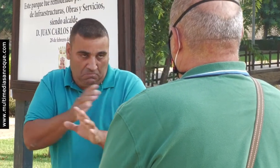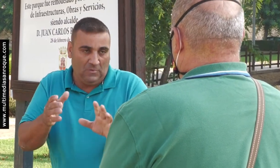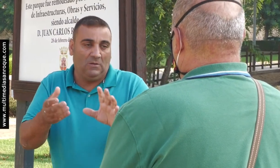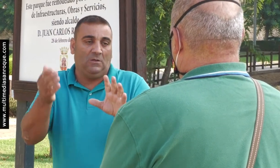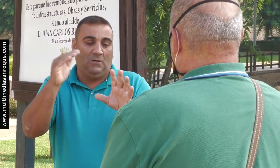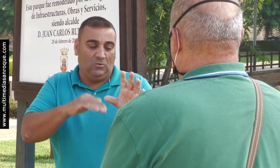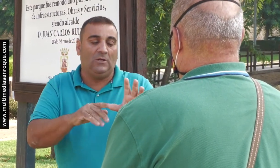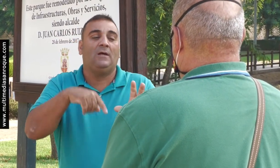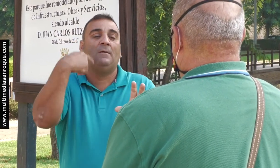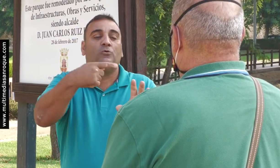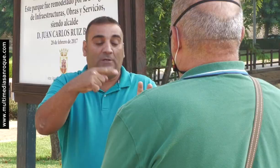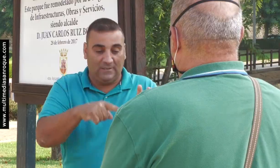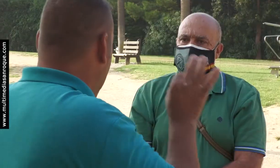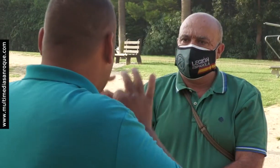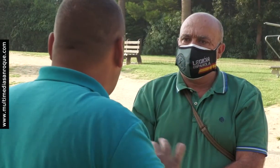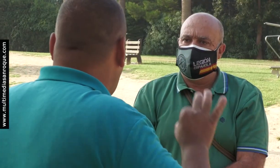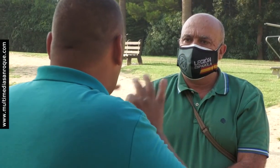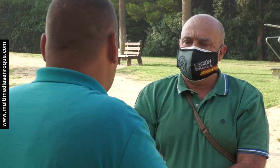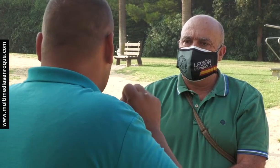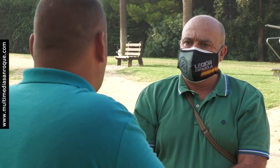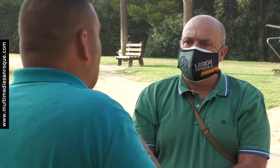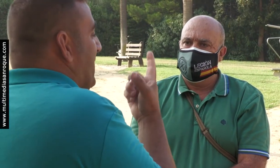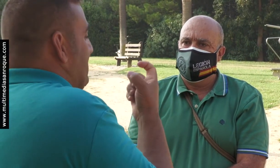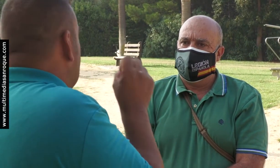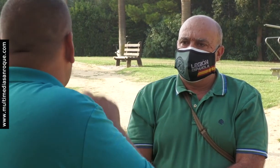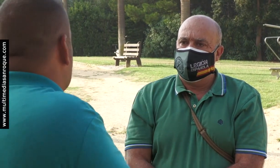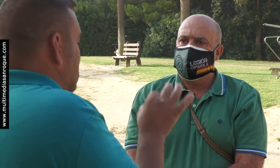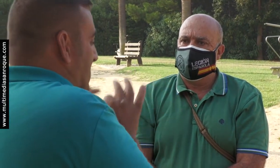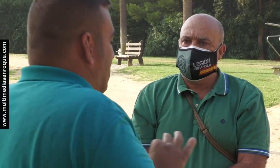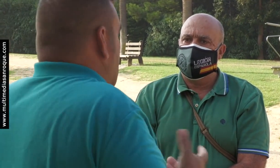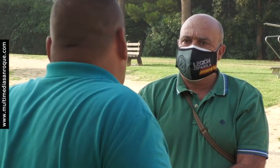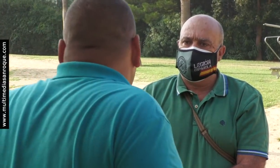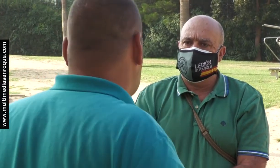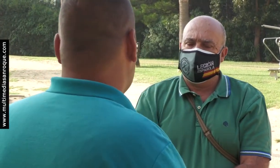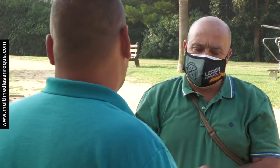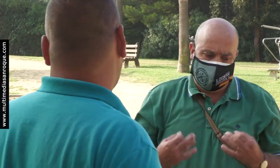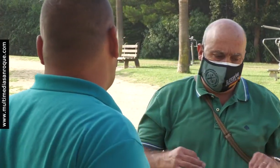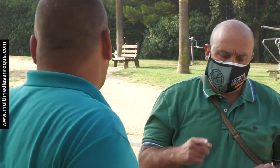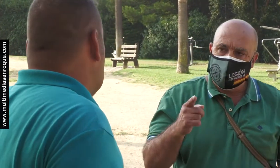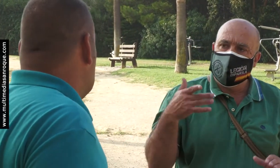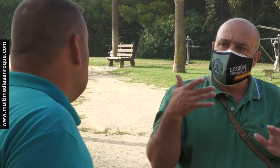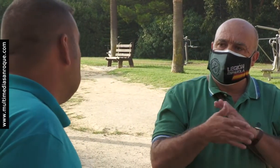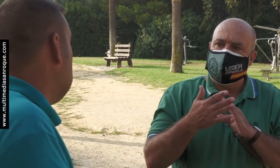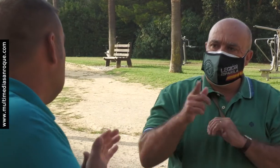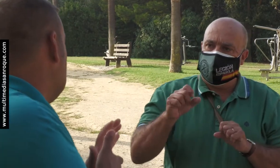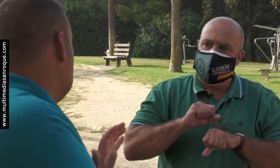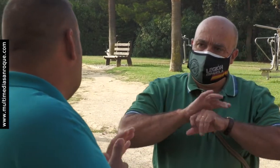entre sus demandas está un local para la asociación que exista un intérprete en los informativos comarcales además de que se